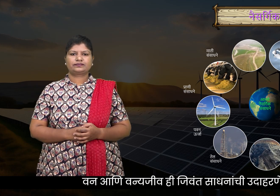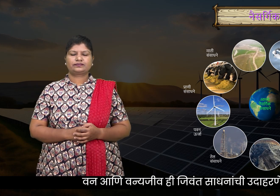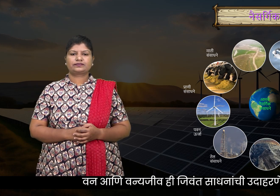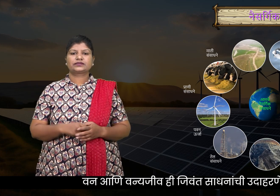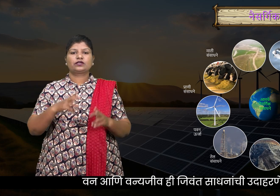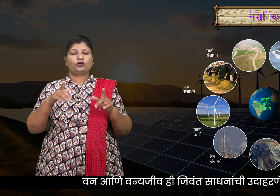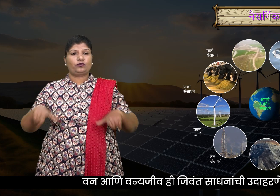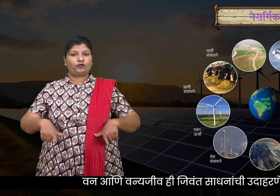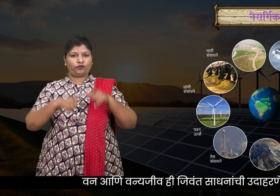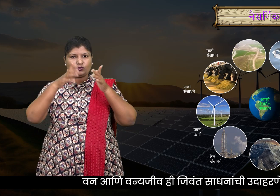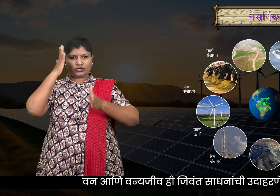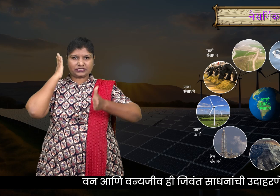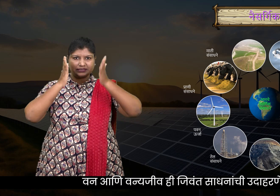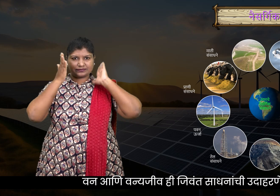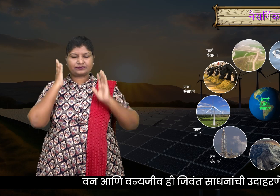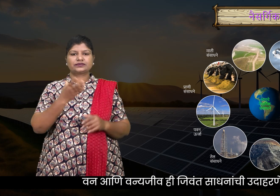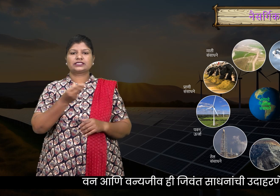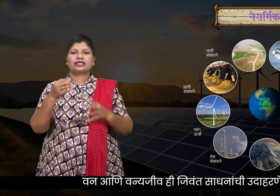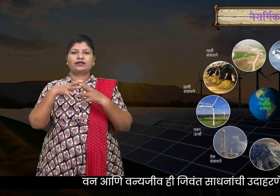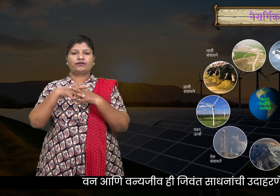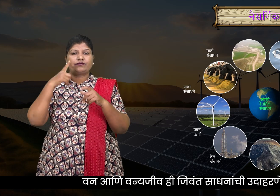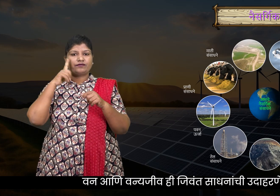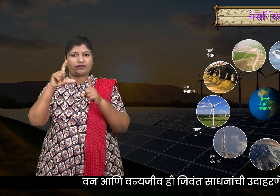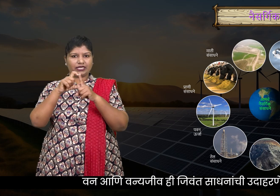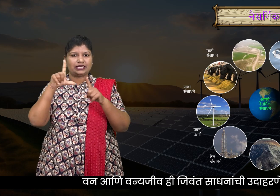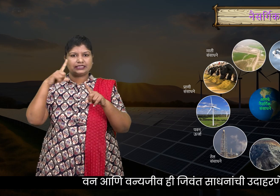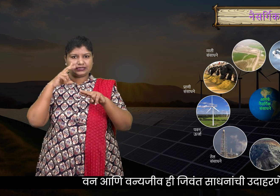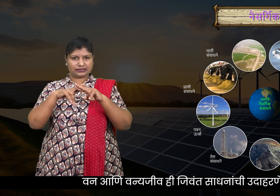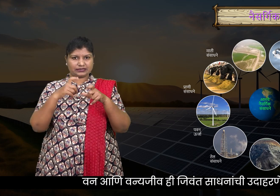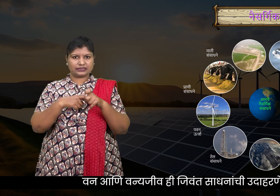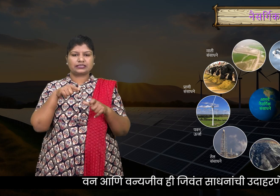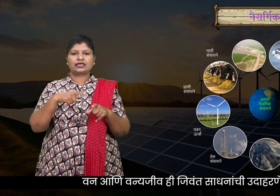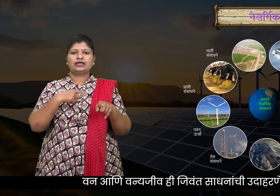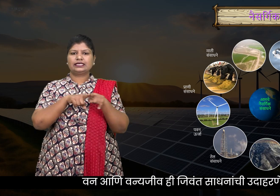वन आणि वन्यजीव ही जिवंत साधनांची उदाहरणे आहेत.